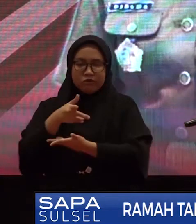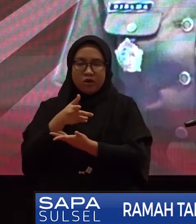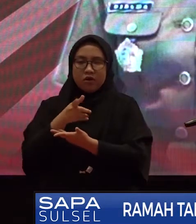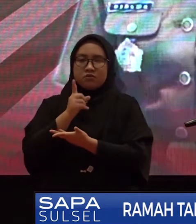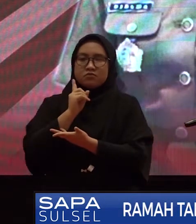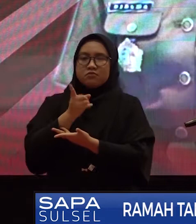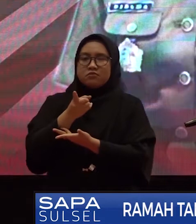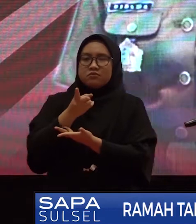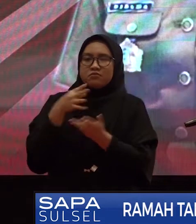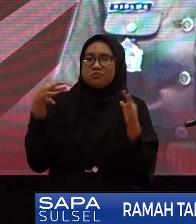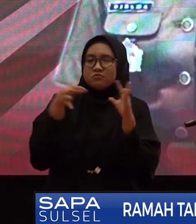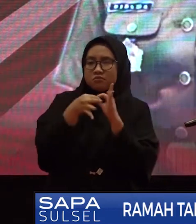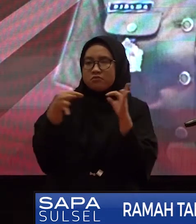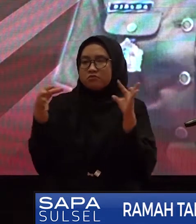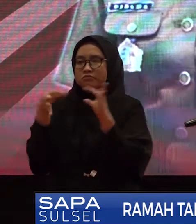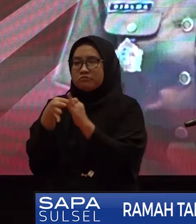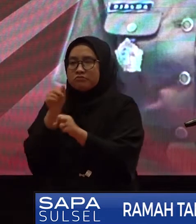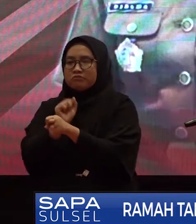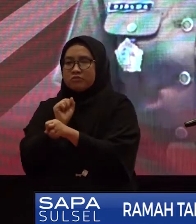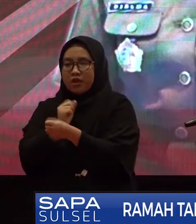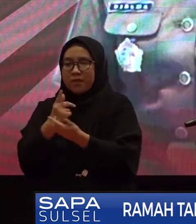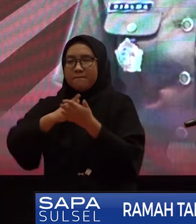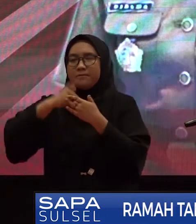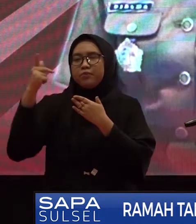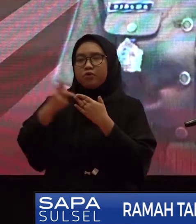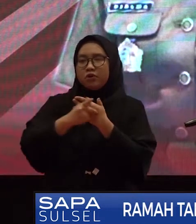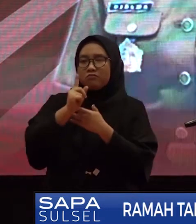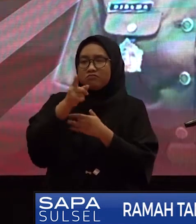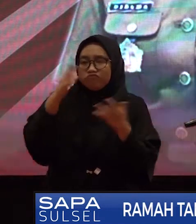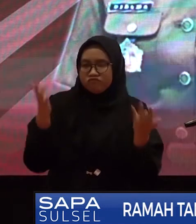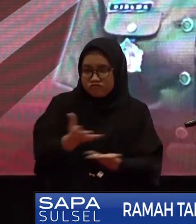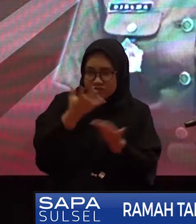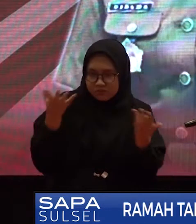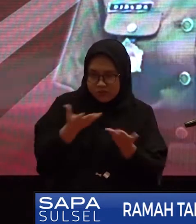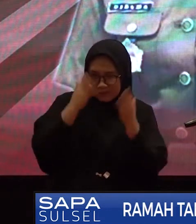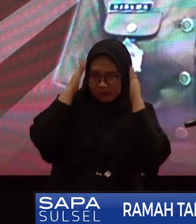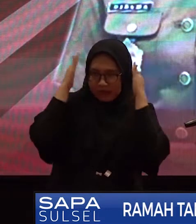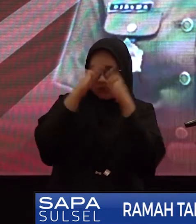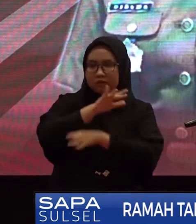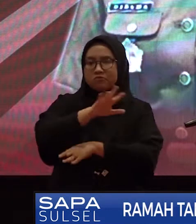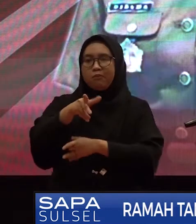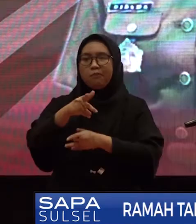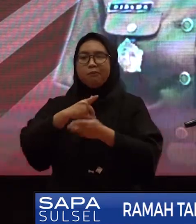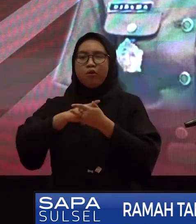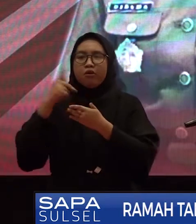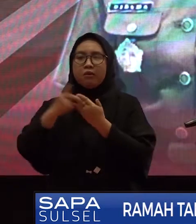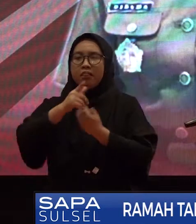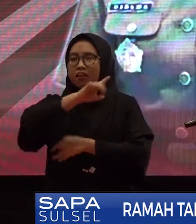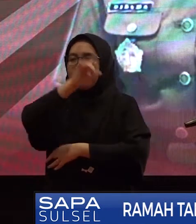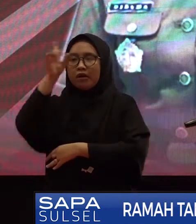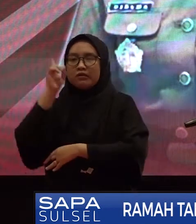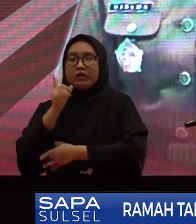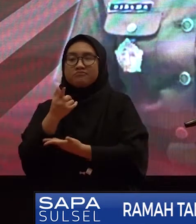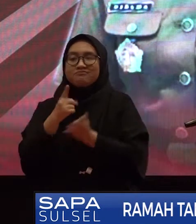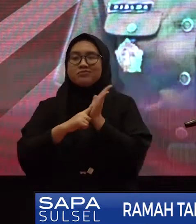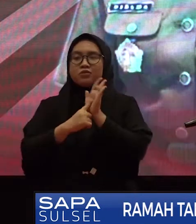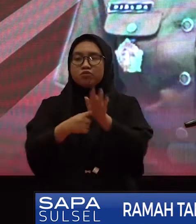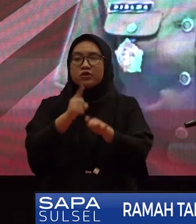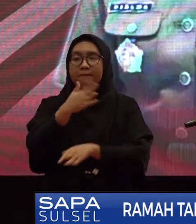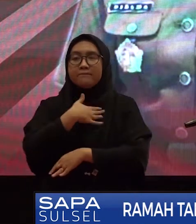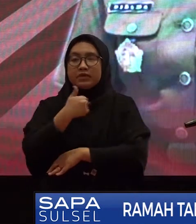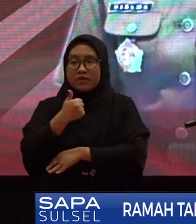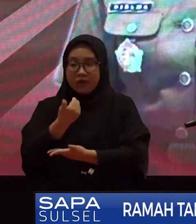kita semua termasuk program Makassar recover dan programprogram lainnya yang telah terbukti